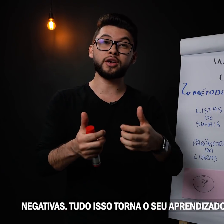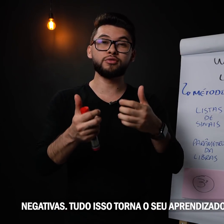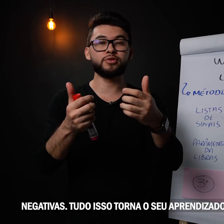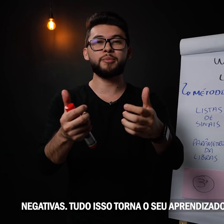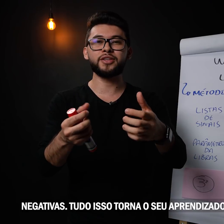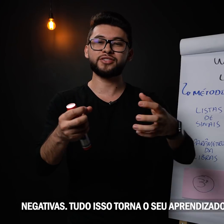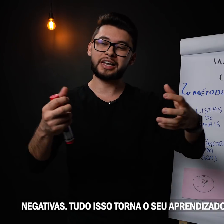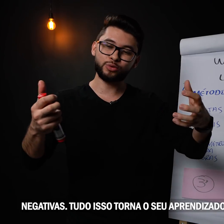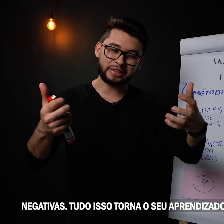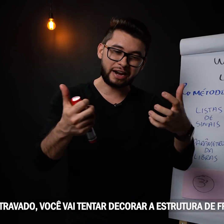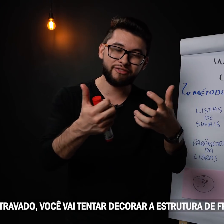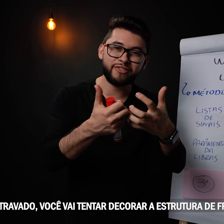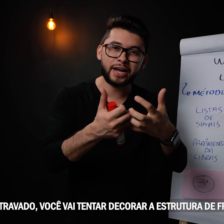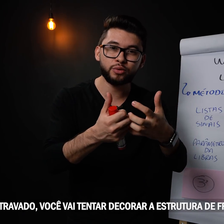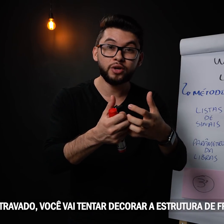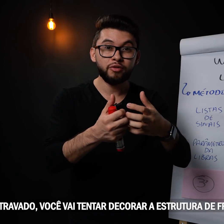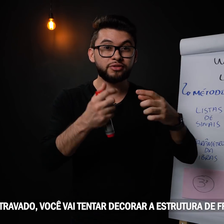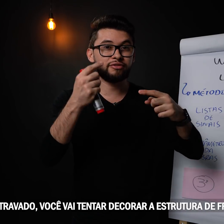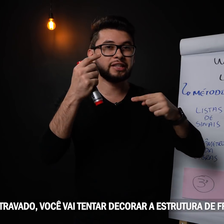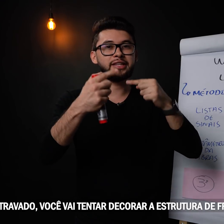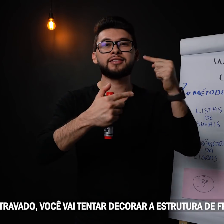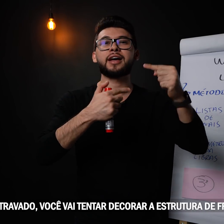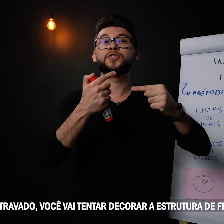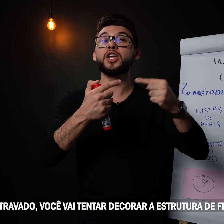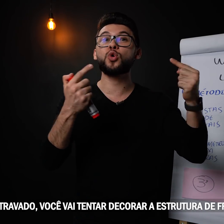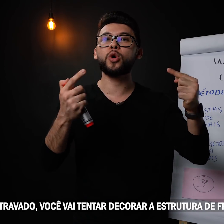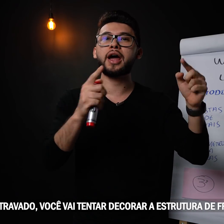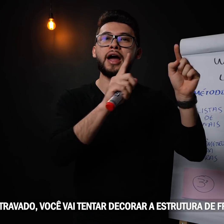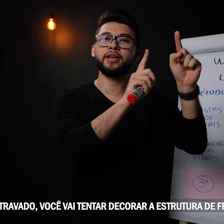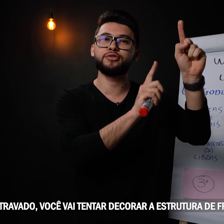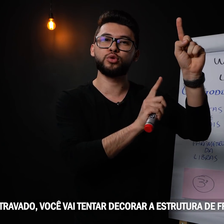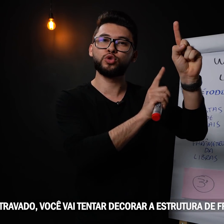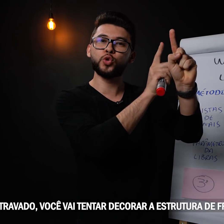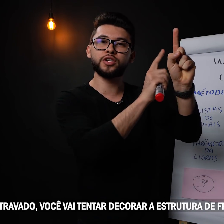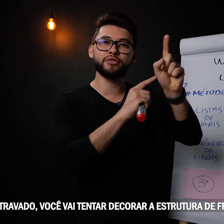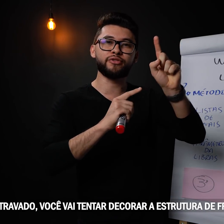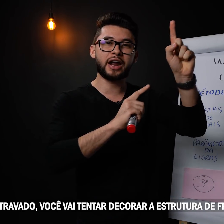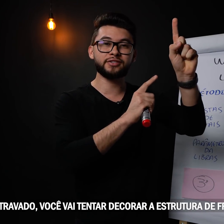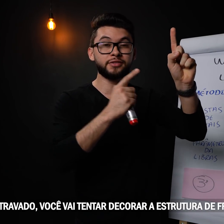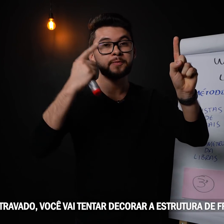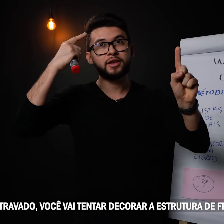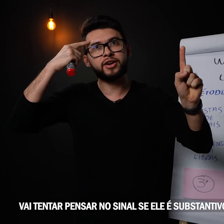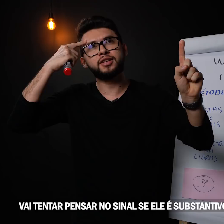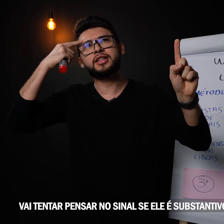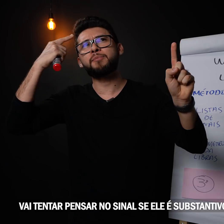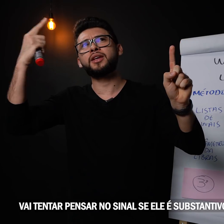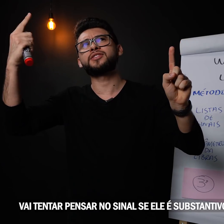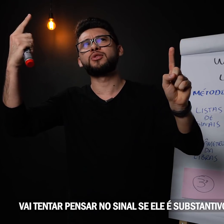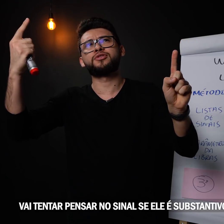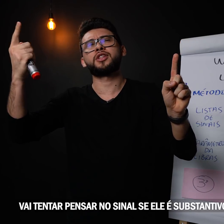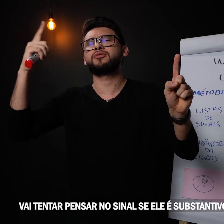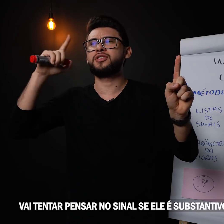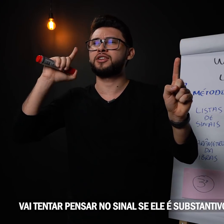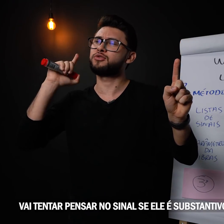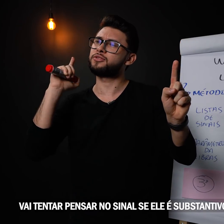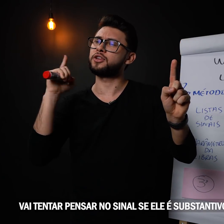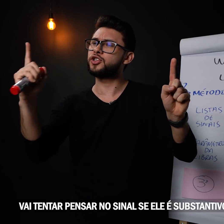o seu aprendizado travado. Você vai tentar decorar a estrutura de frases, vai tentar pensar no sinal se ele é